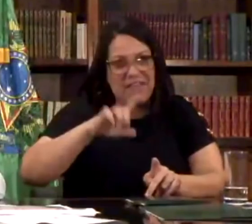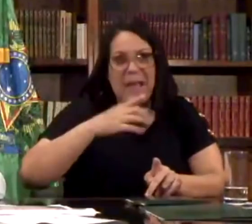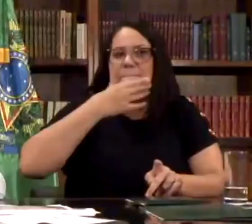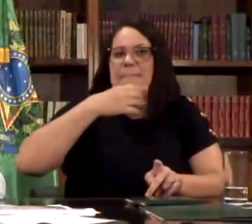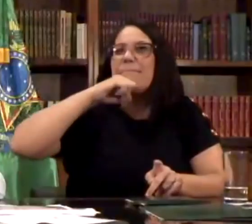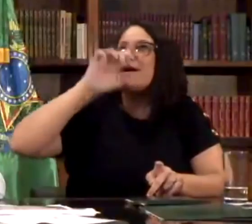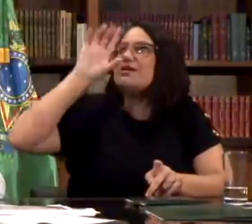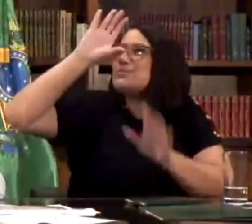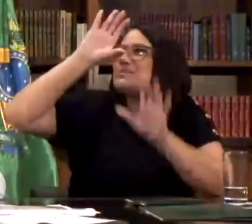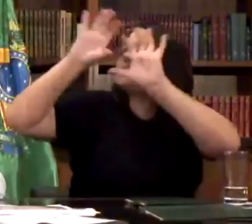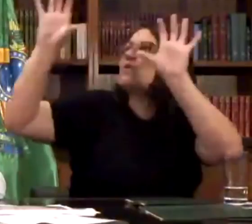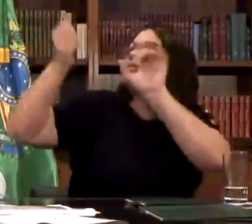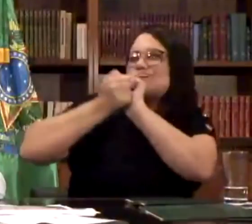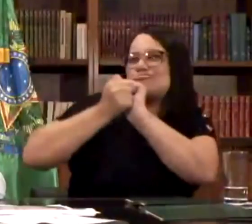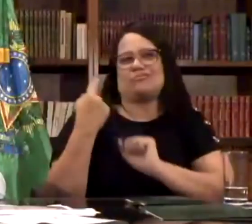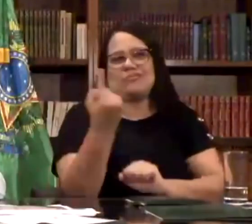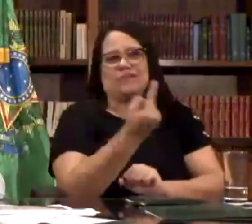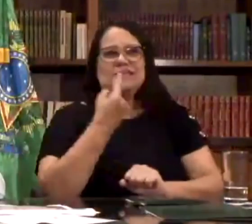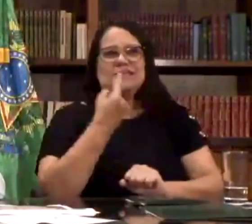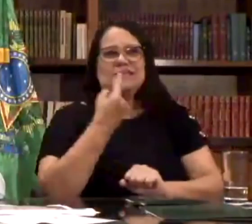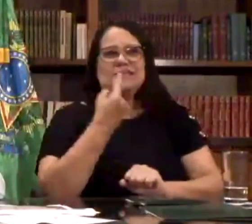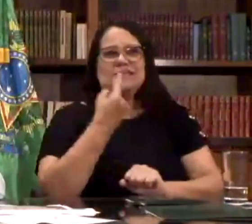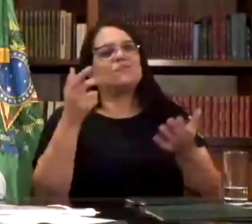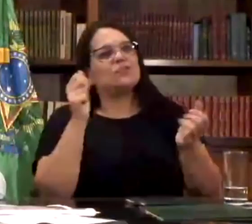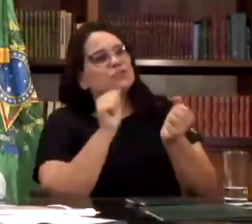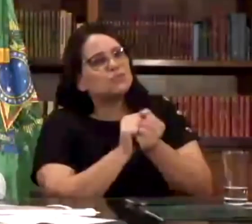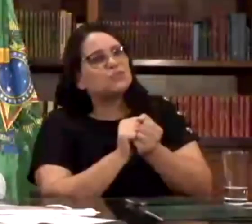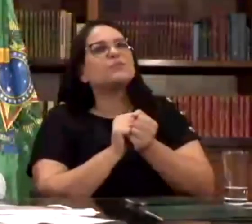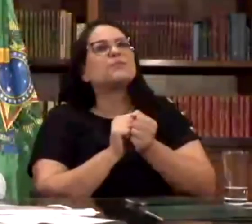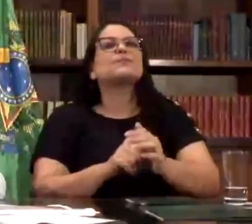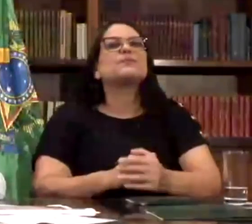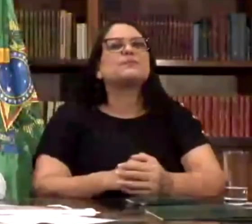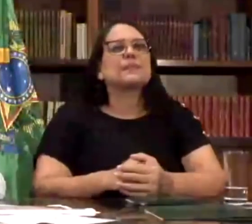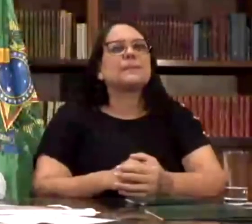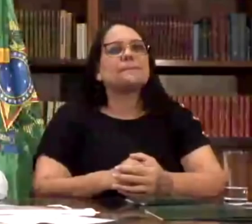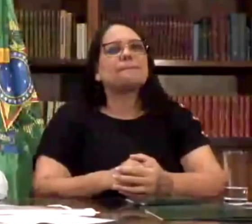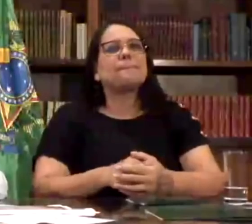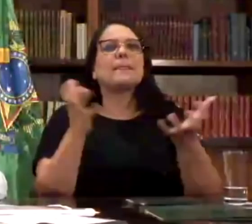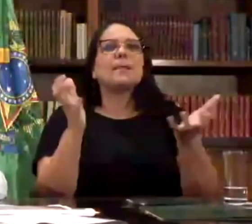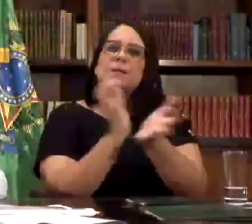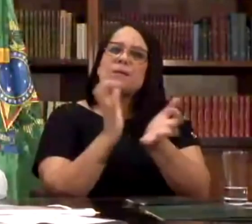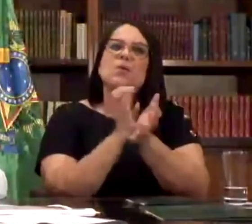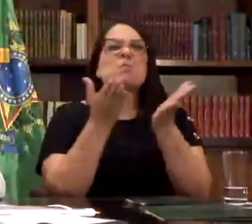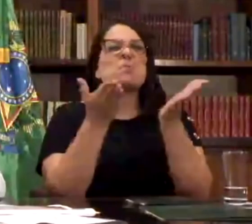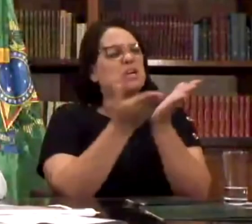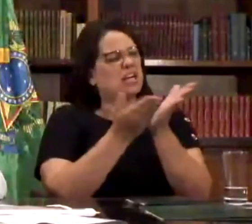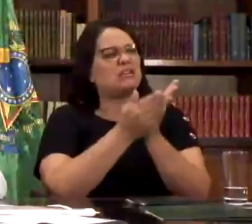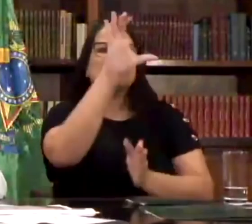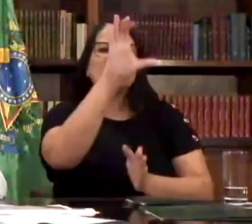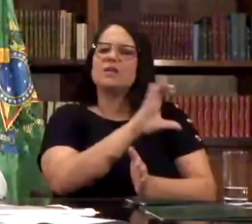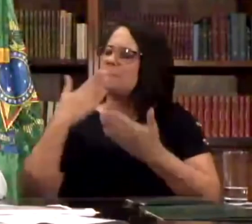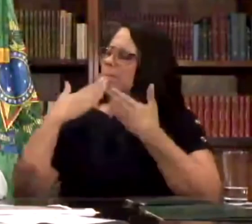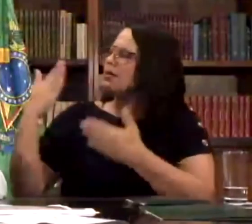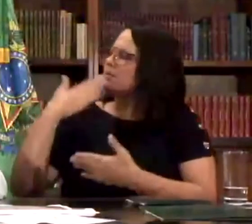está conosco, acredita em Deus, e vamos brevemente aí, de acordo com decisão aqui de evangélicos e católicos,